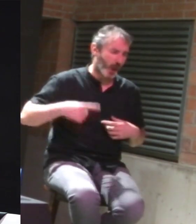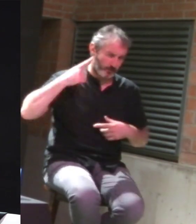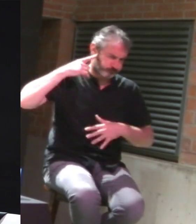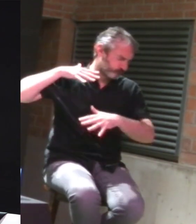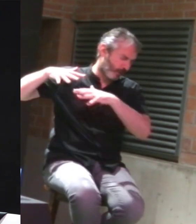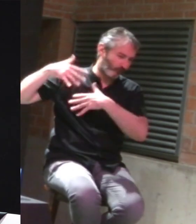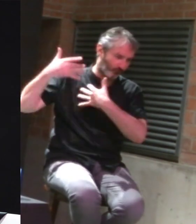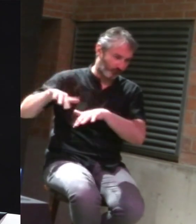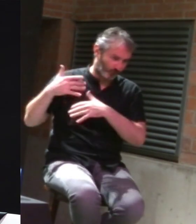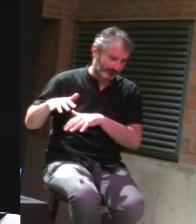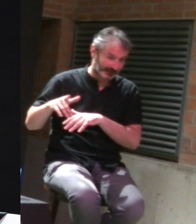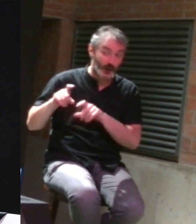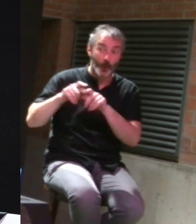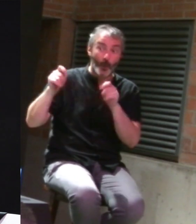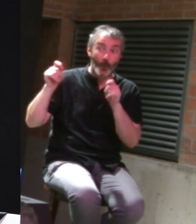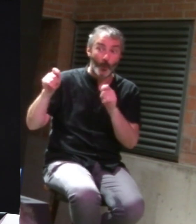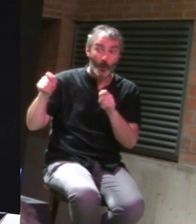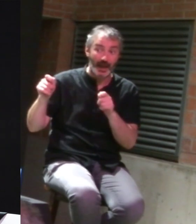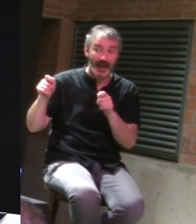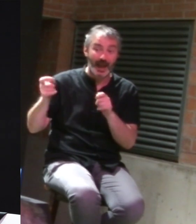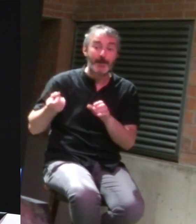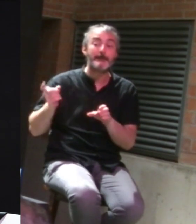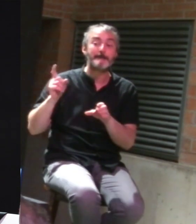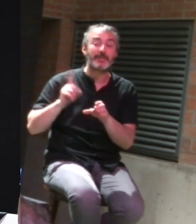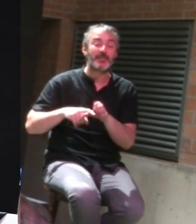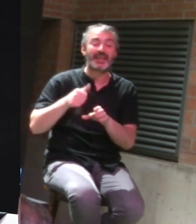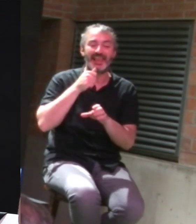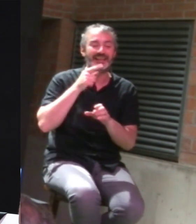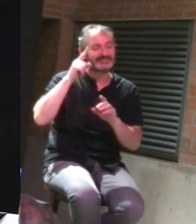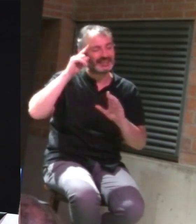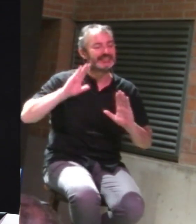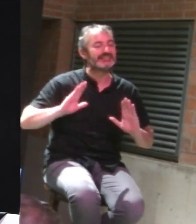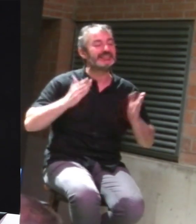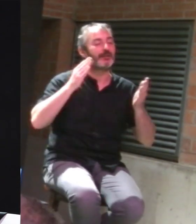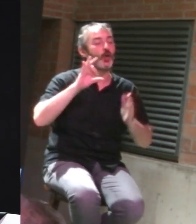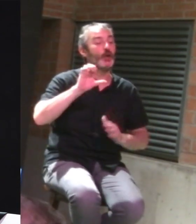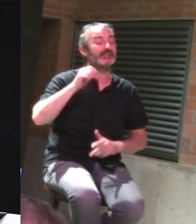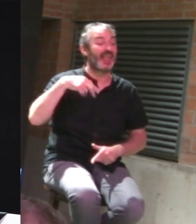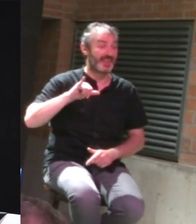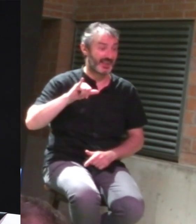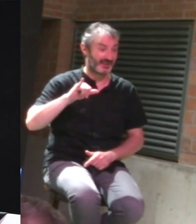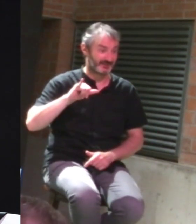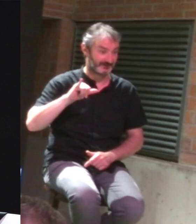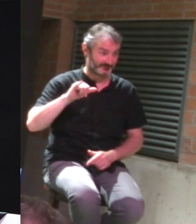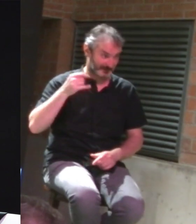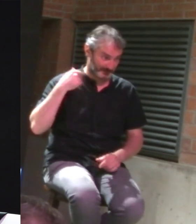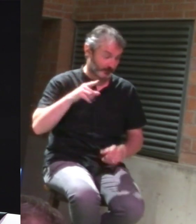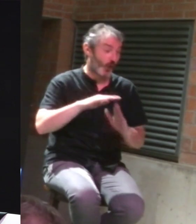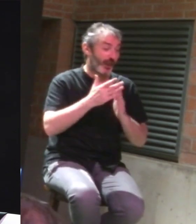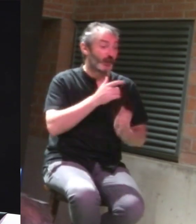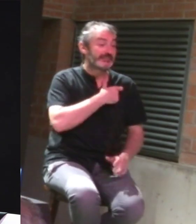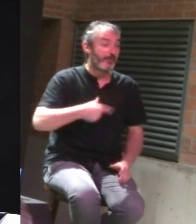salto, que és una vaga en la que participa Salvador Seguí, anant a parlar als pobles, anirà a Igualada,